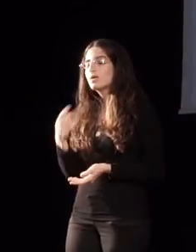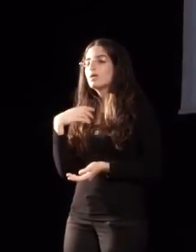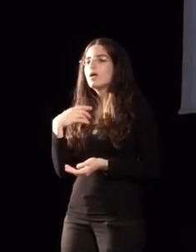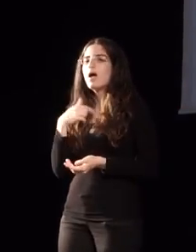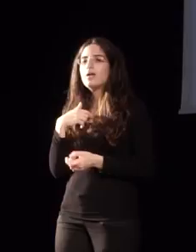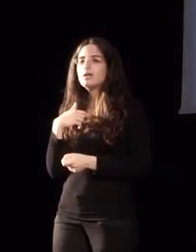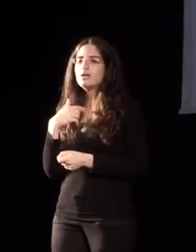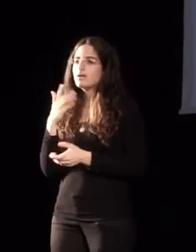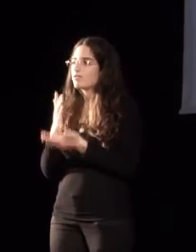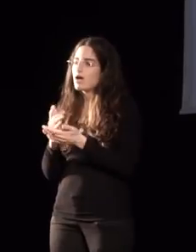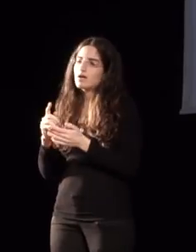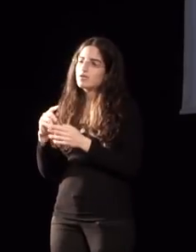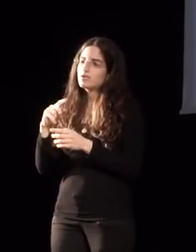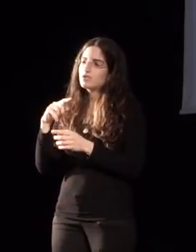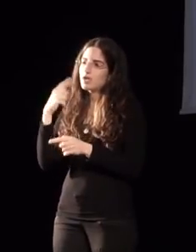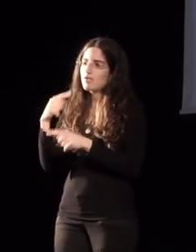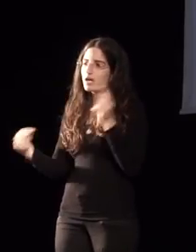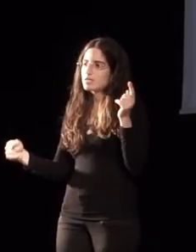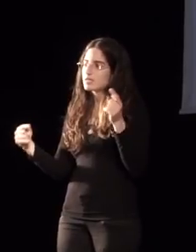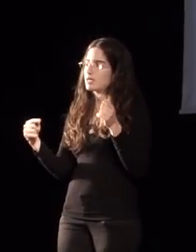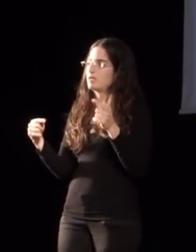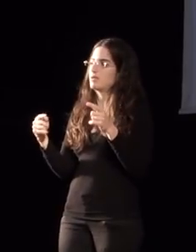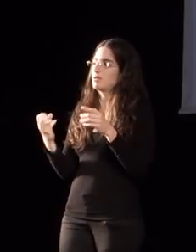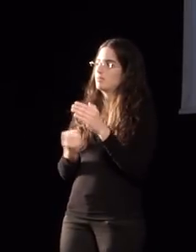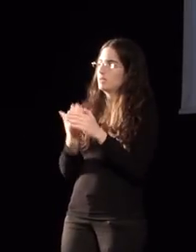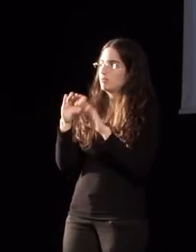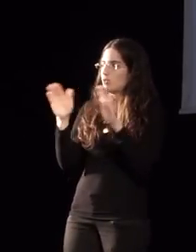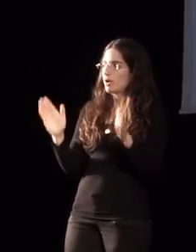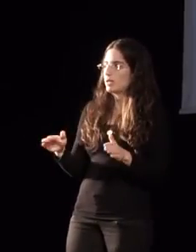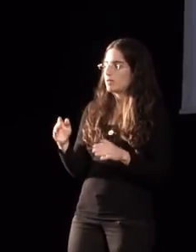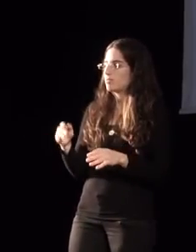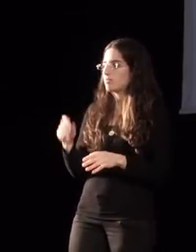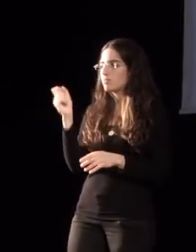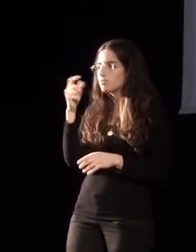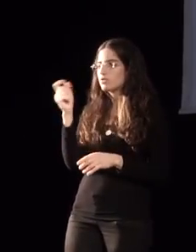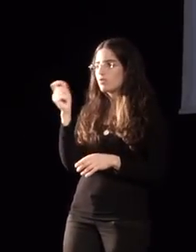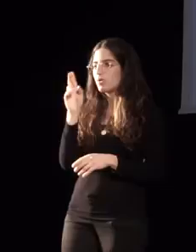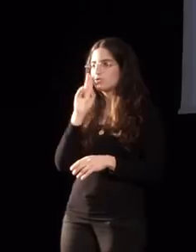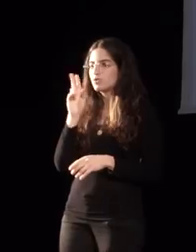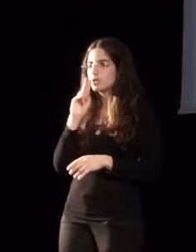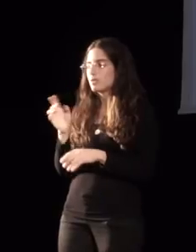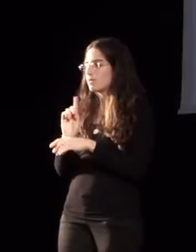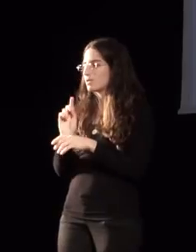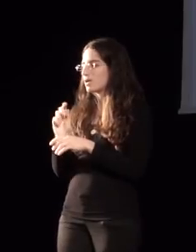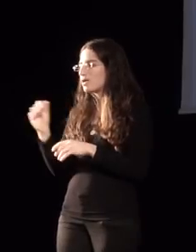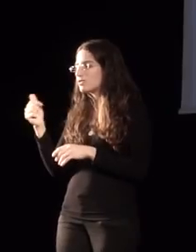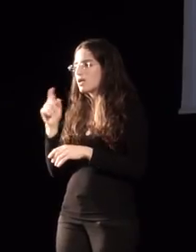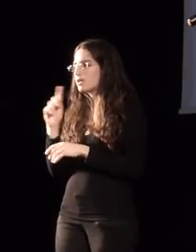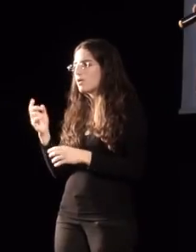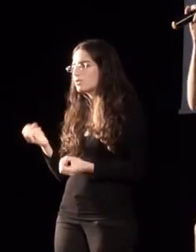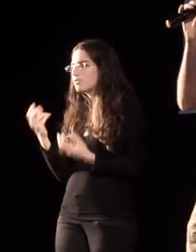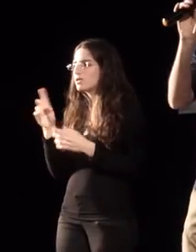בדרך כלל, אני עושה כבר שנה וחצי דוכנים כל שבוע ביום שישי. בדקה הראשונה אני לא אקטיביסט, אני לא טבעוני,